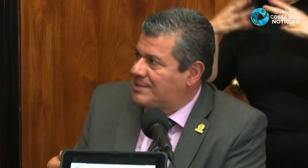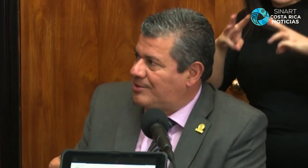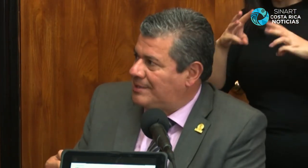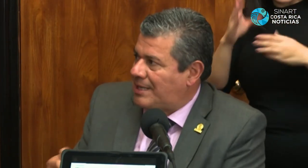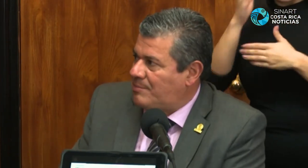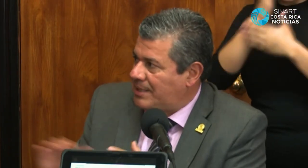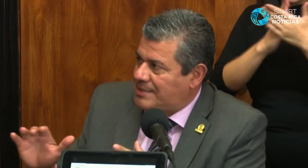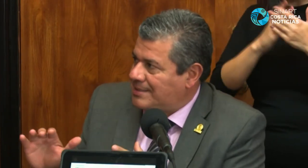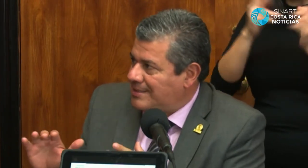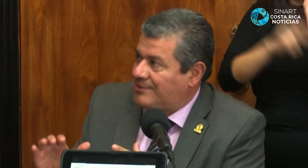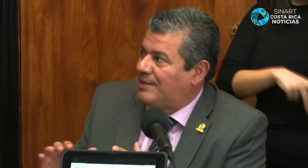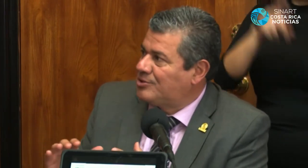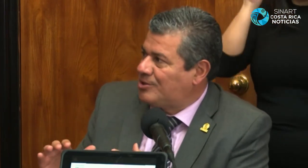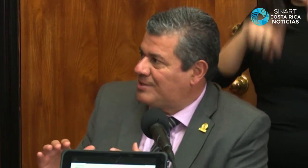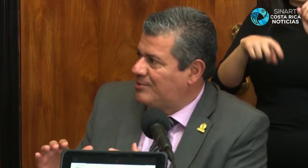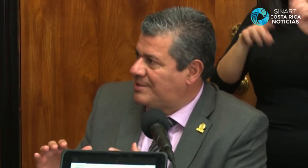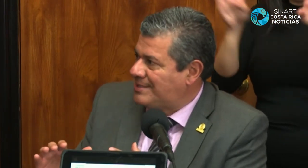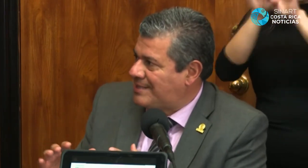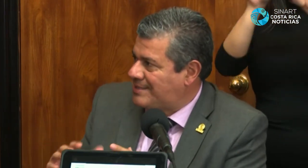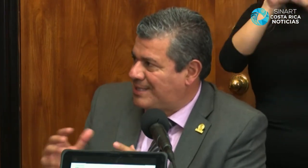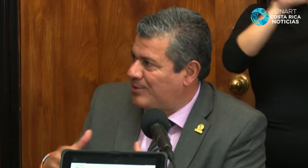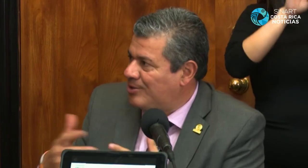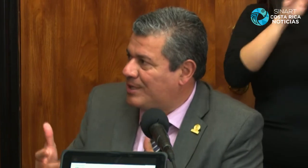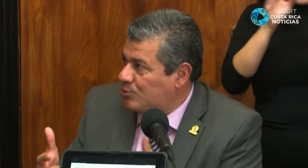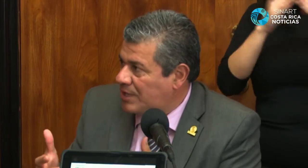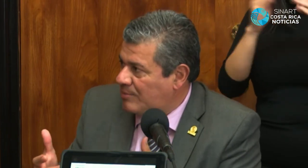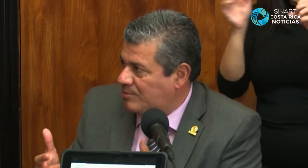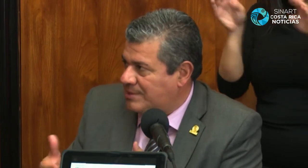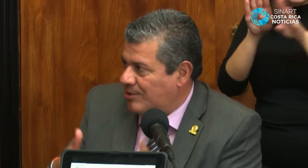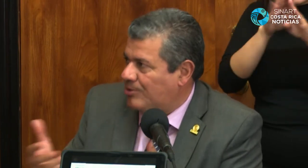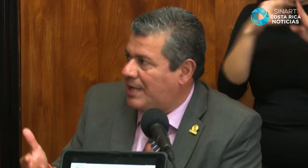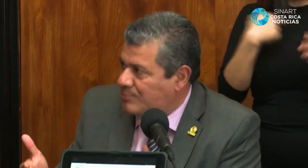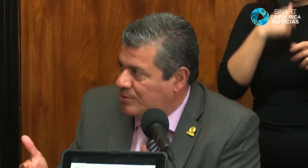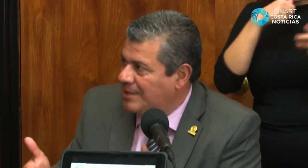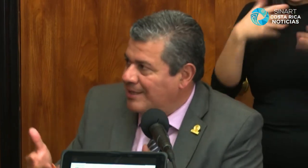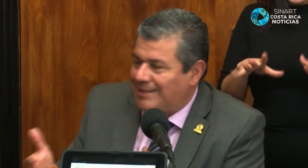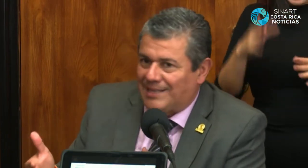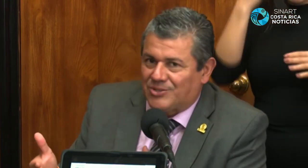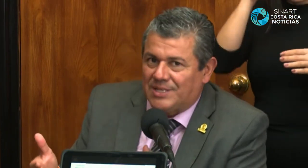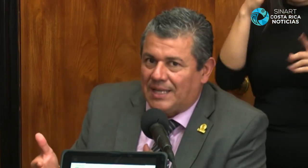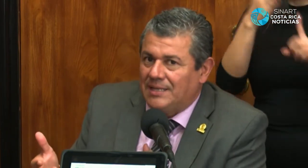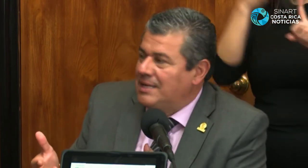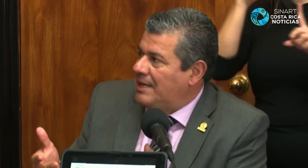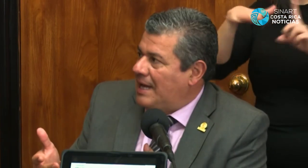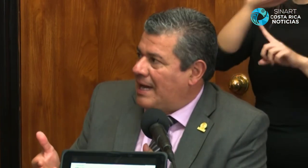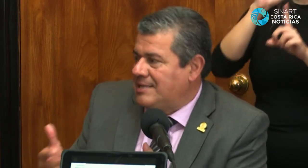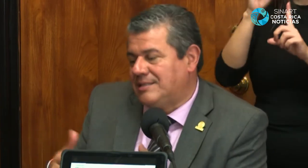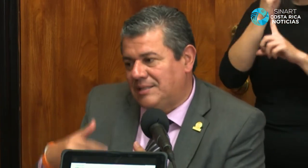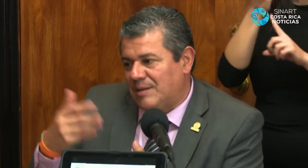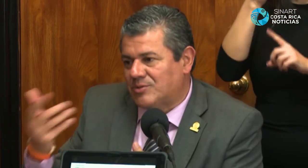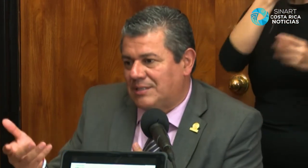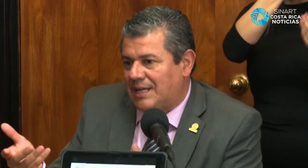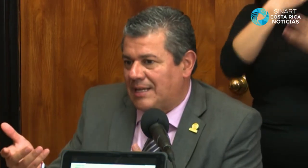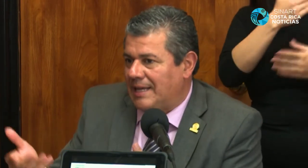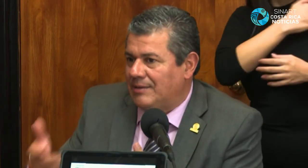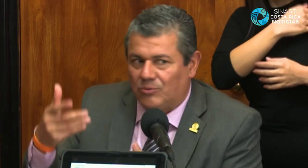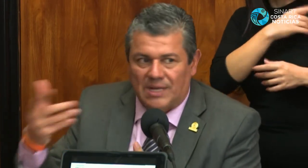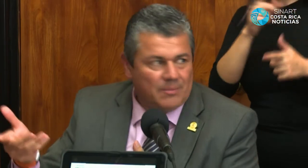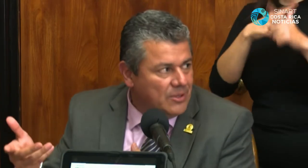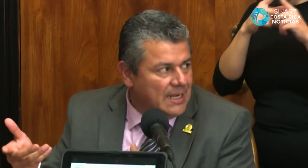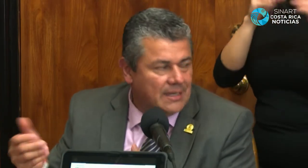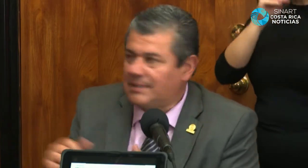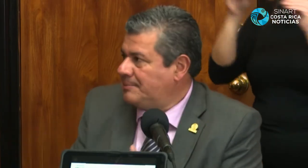que desconectar al país y encerrarnos todos en nuestras casas, que no es lo que buscamos, porque sería un colapso de la sociedad, ahí sí tendríamos que entrar en